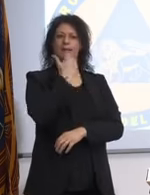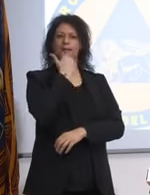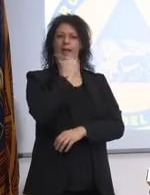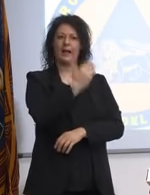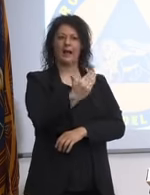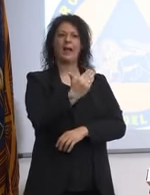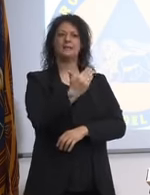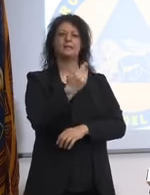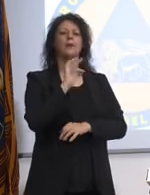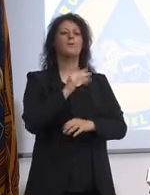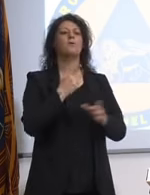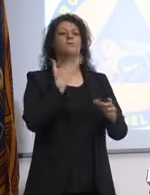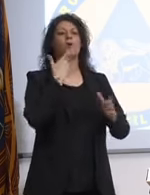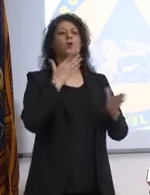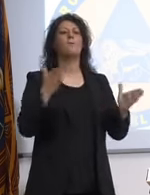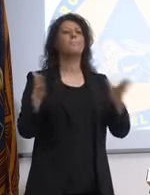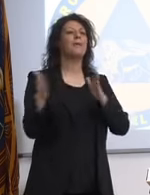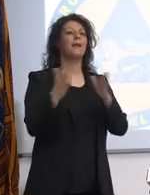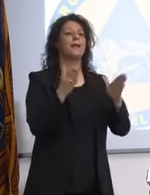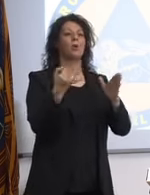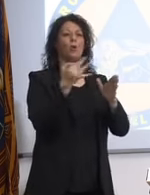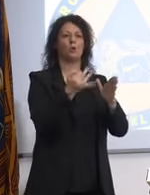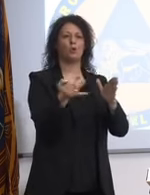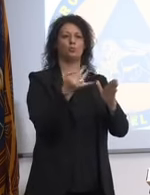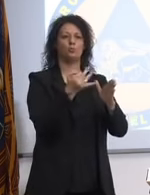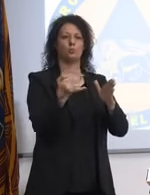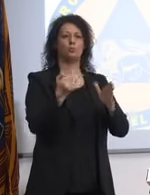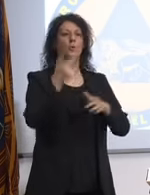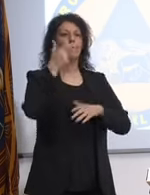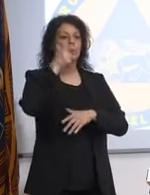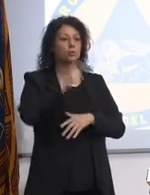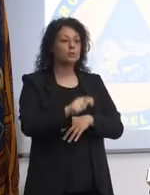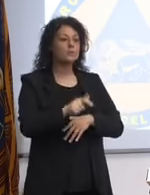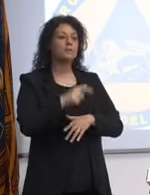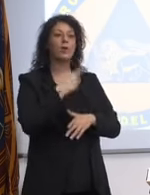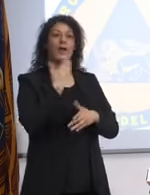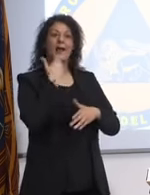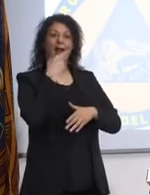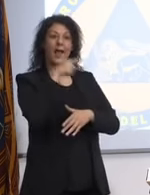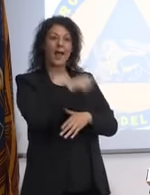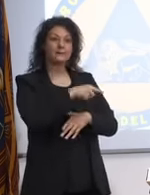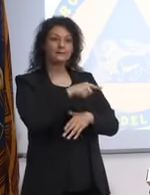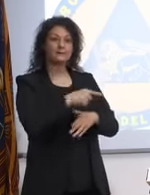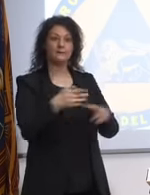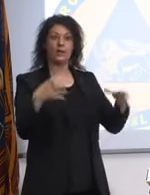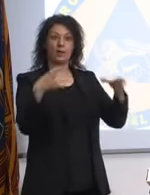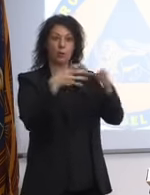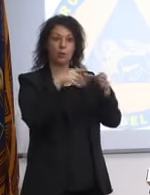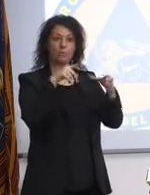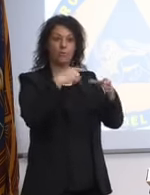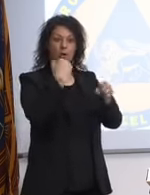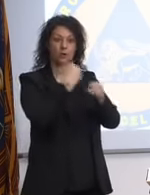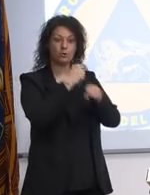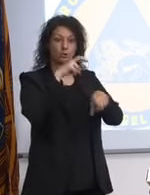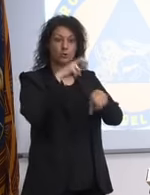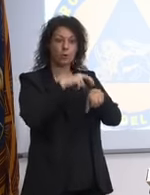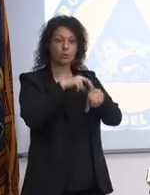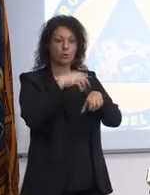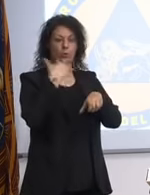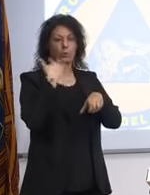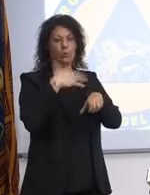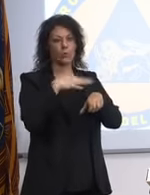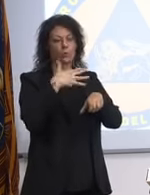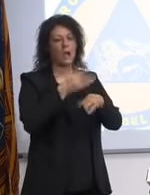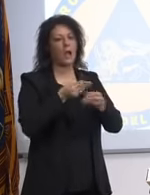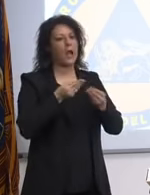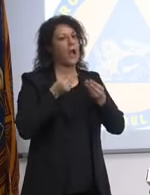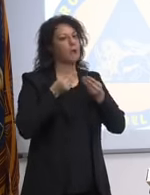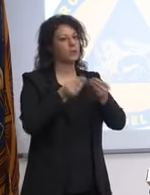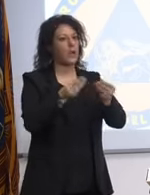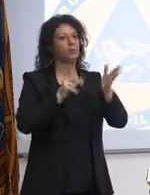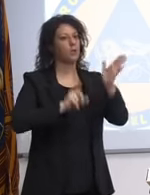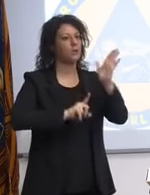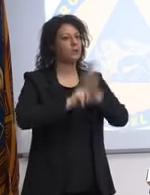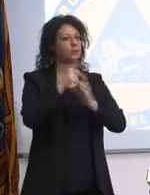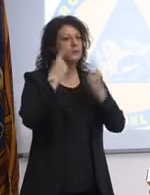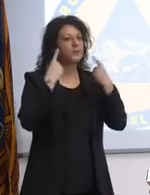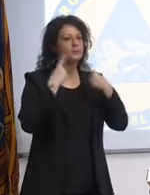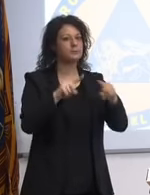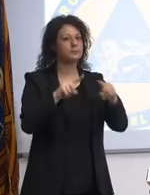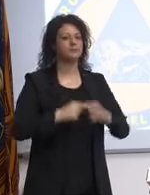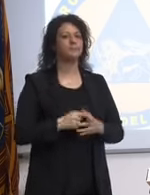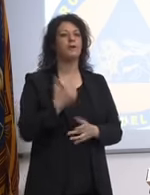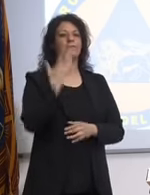stati la squadra che ha fatto la differenza, si sono impegnati. Guardate, io ho intenzione di portarvi qui la professoressa